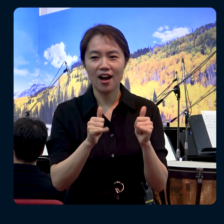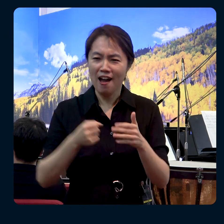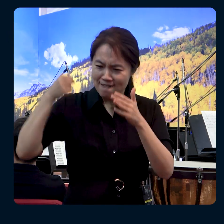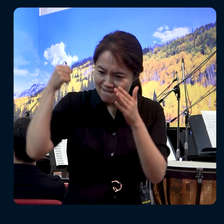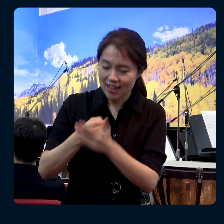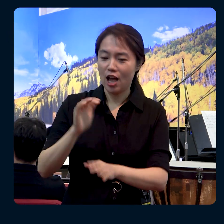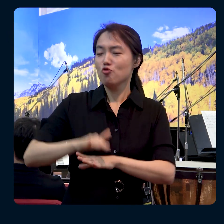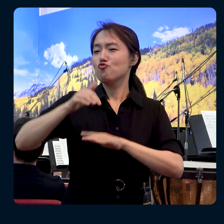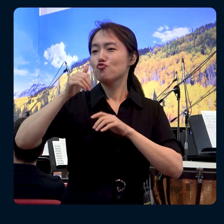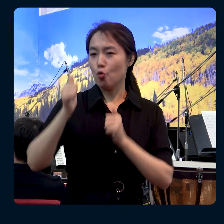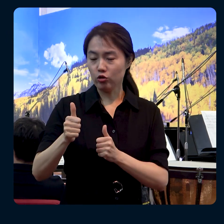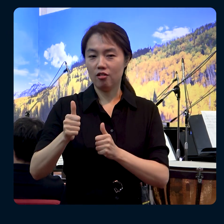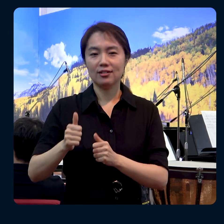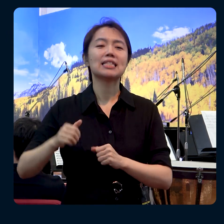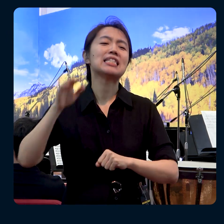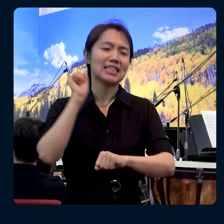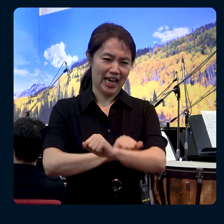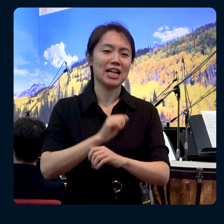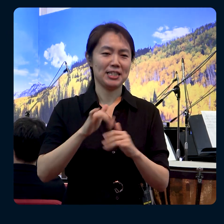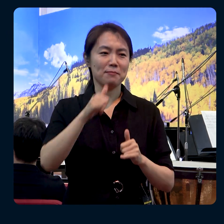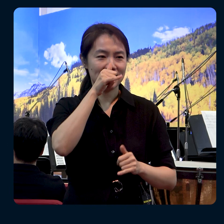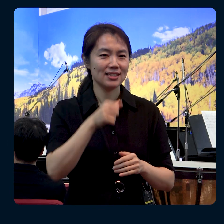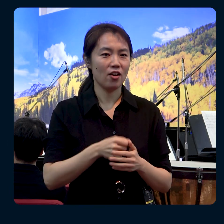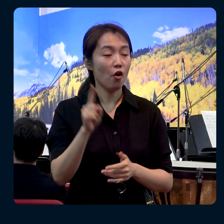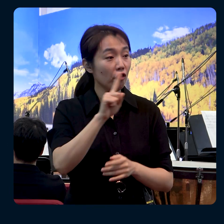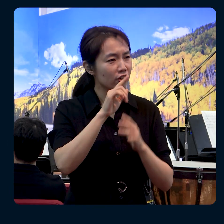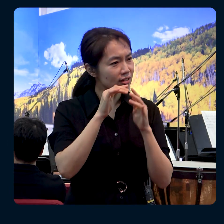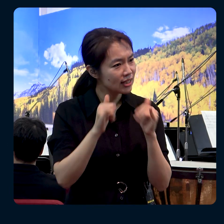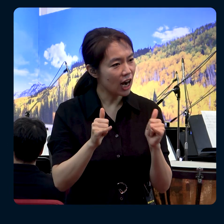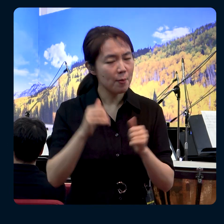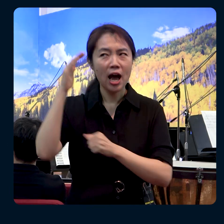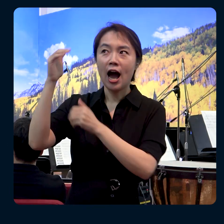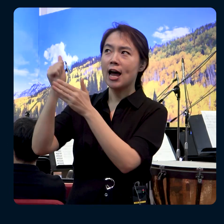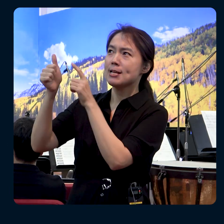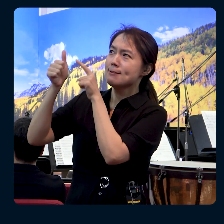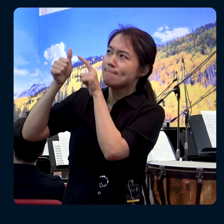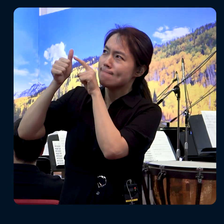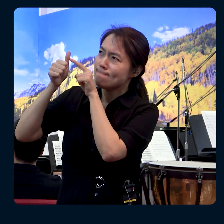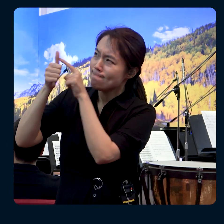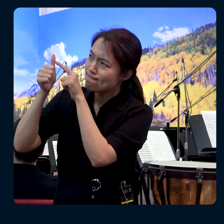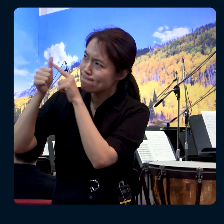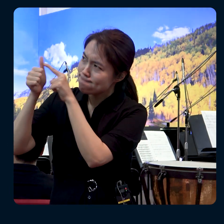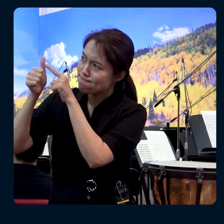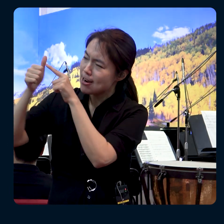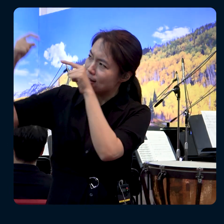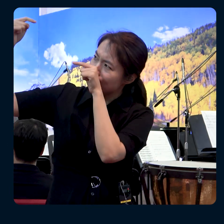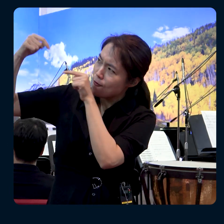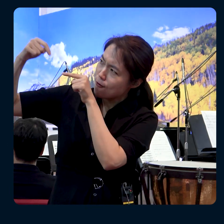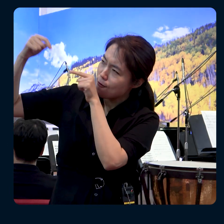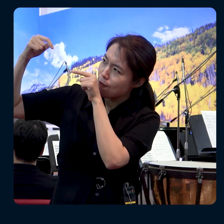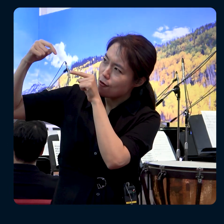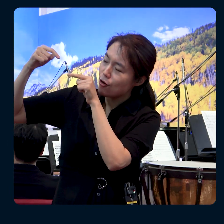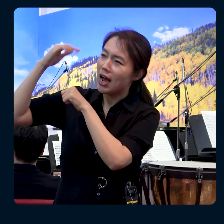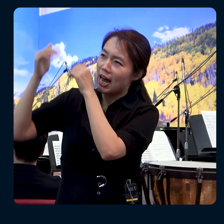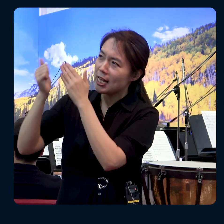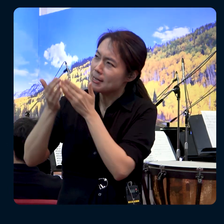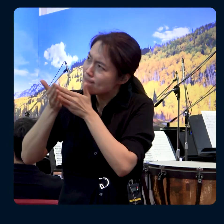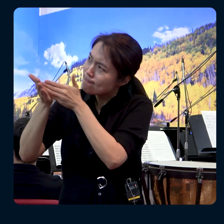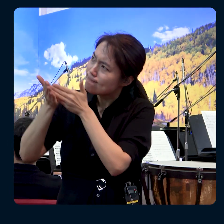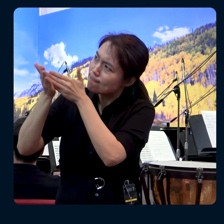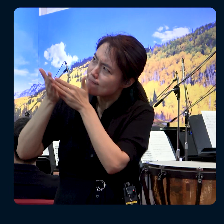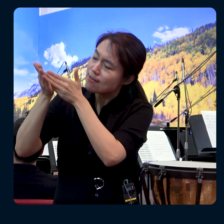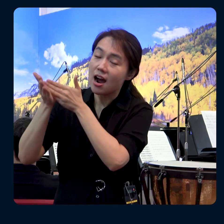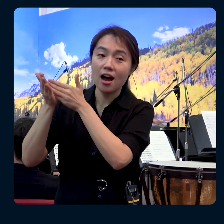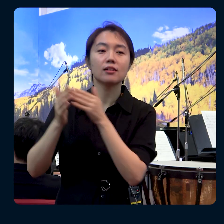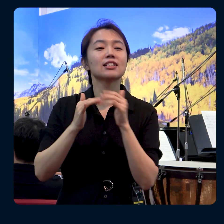데서 탁월한 장기가 있습니다. 어떤 사람은요, 하나님 앞에 매어 달리면서 하나님과 토론하고 막 그냥 딜을